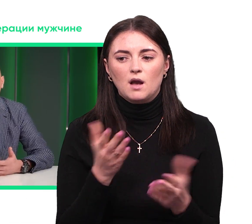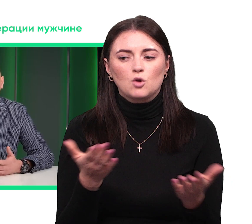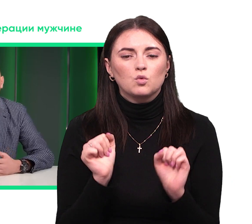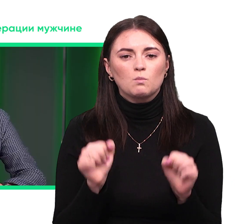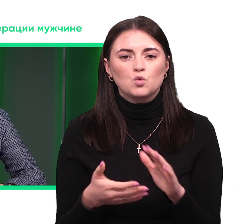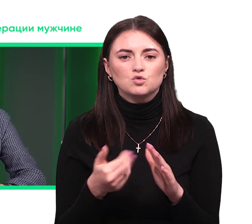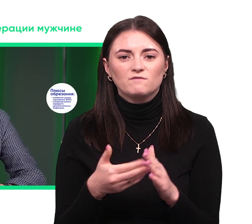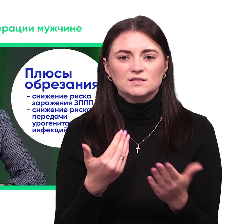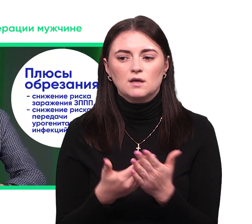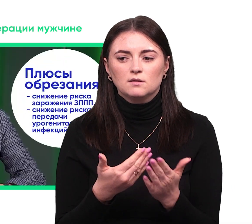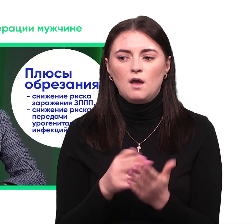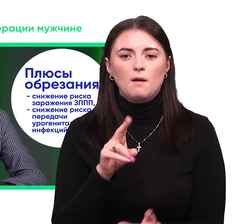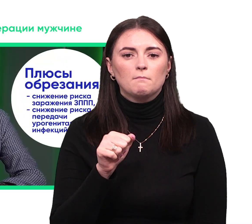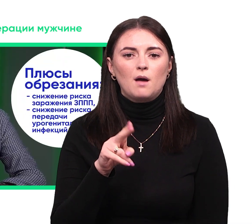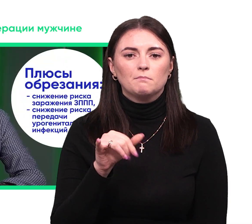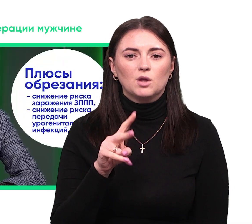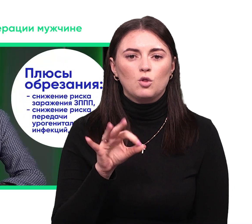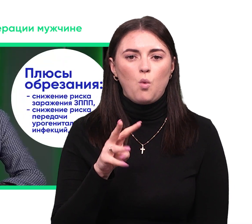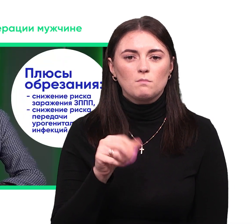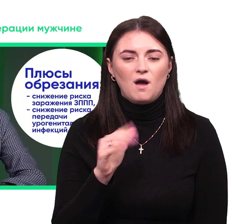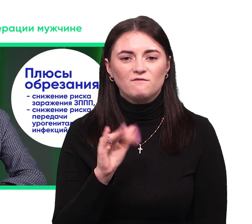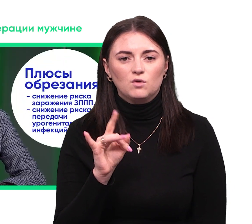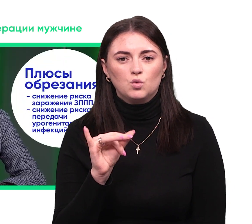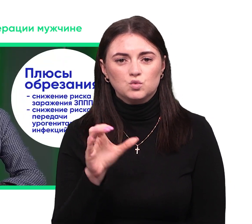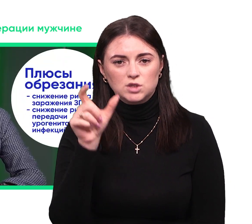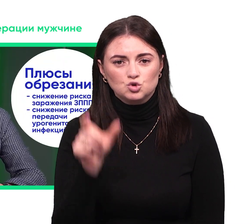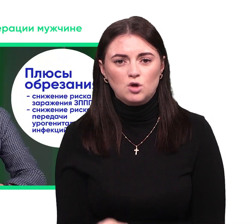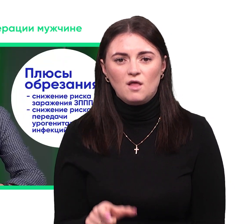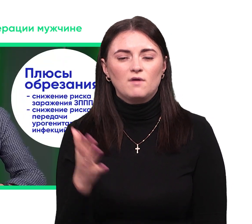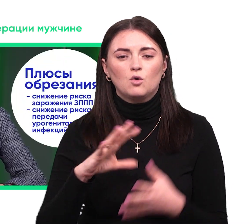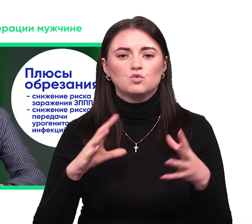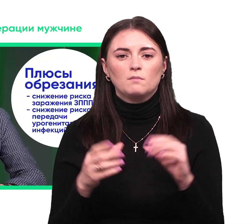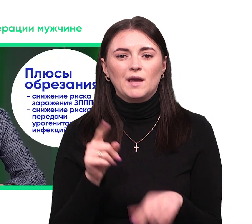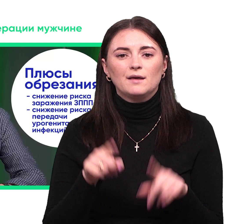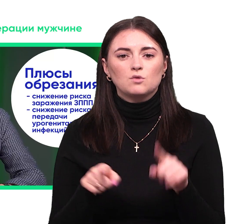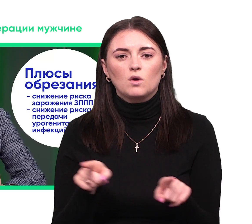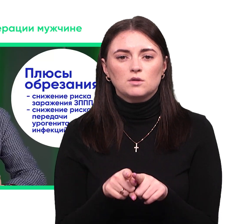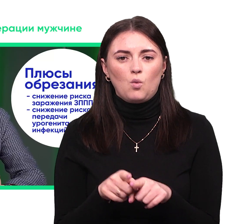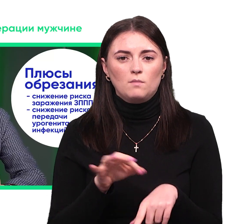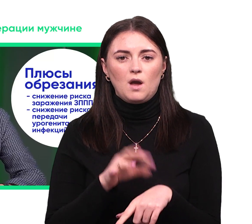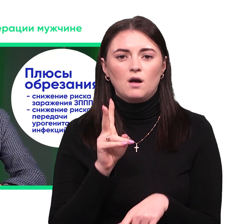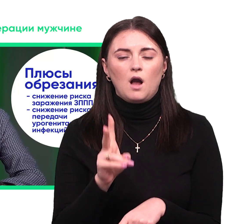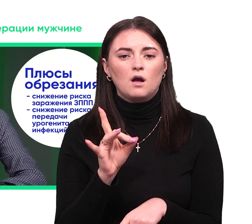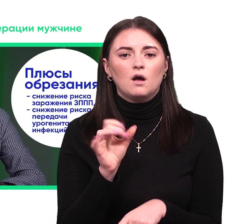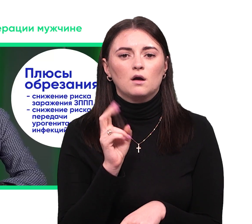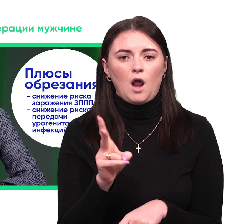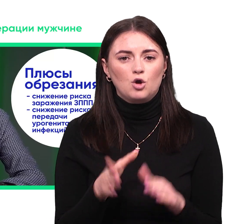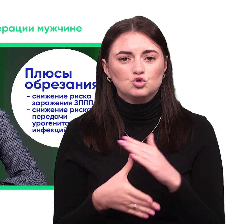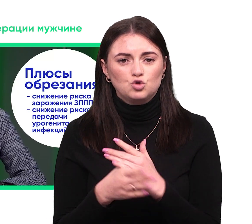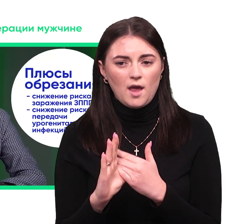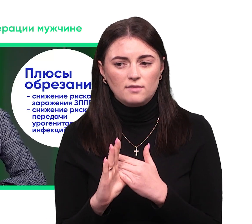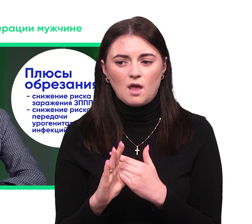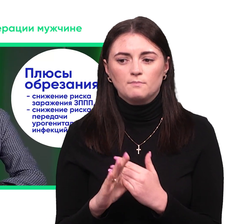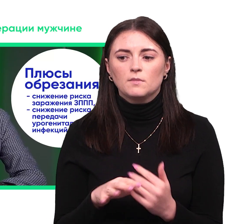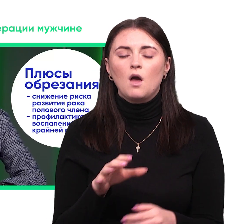может вызывать, например, папилломавирус человека, которые приводят иногда к такой грозной болезни, как рак полового члена.